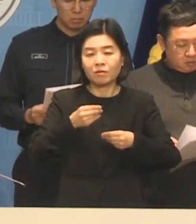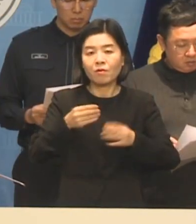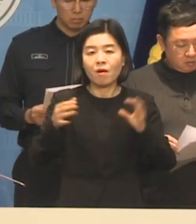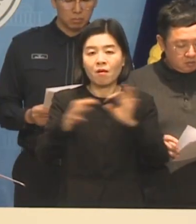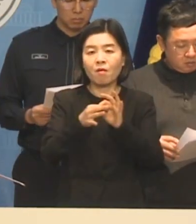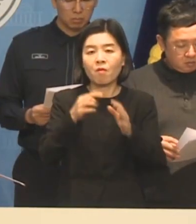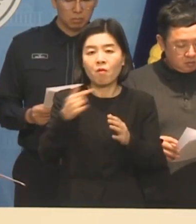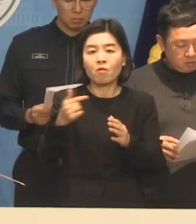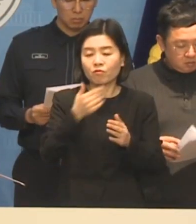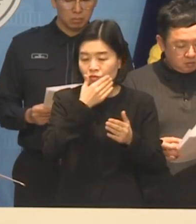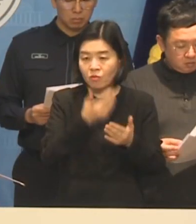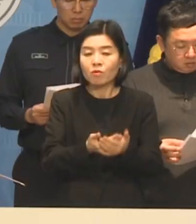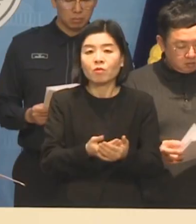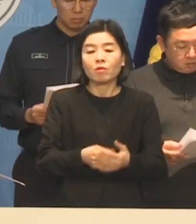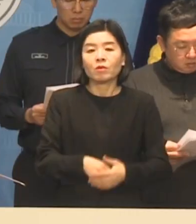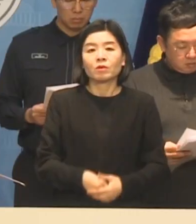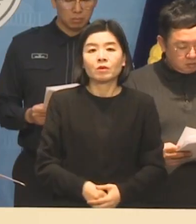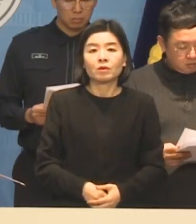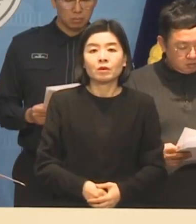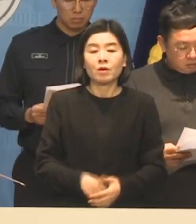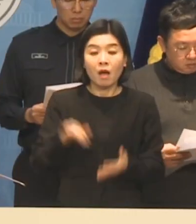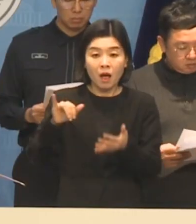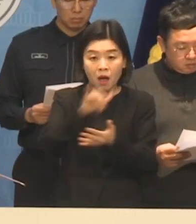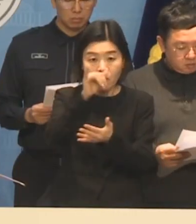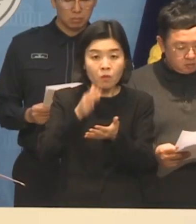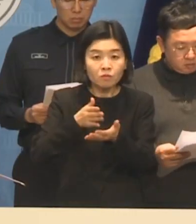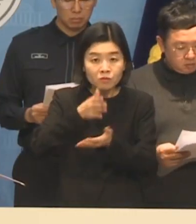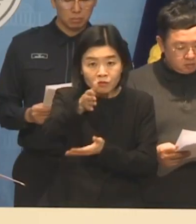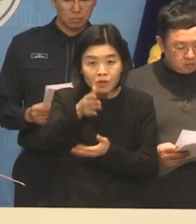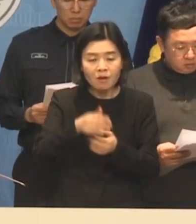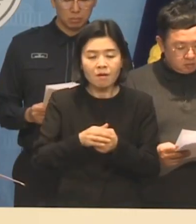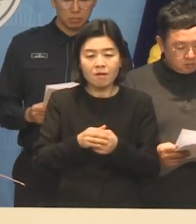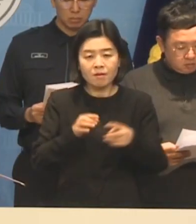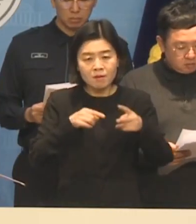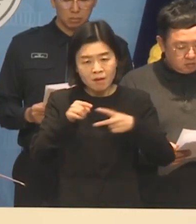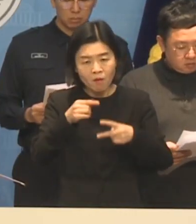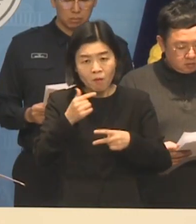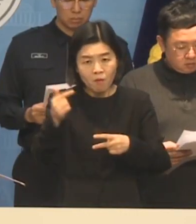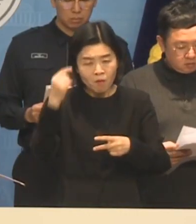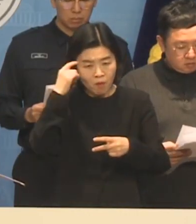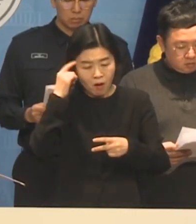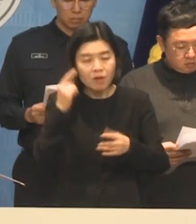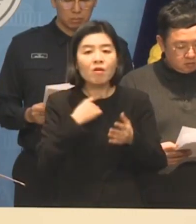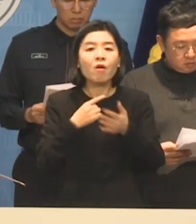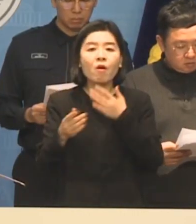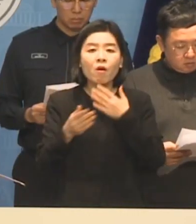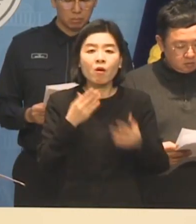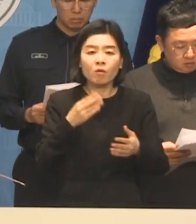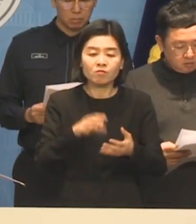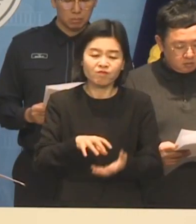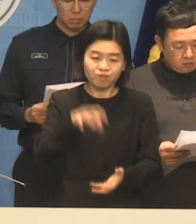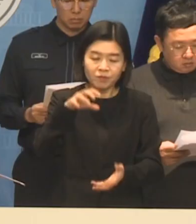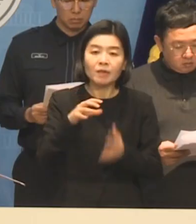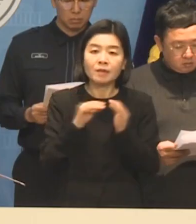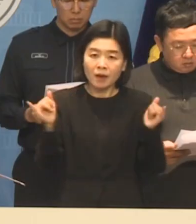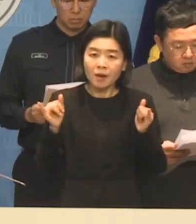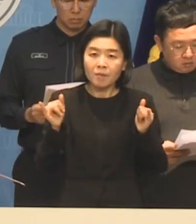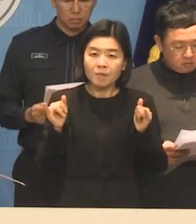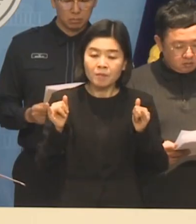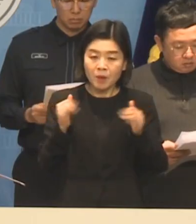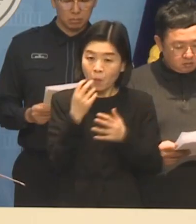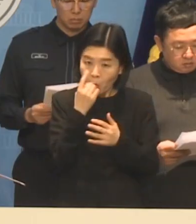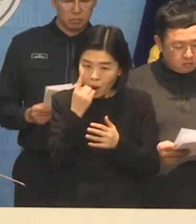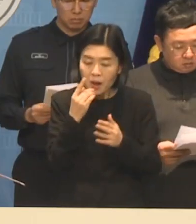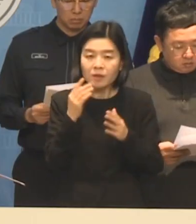사안입니다. 따라서 항공 분야에 대한 깊은 이해와 경험을 갖춘 전문가를 보안 주식회사 사장에